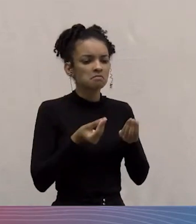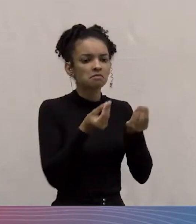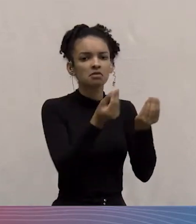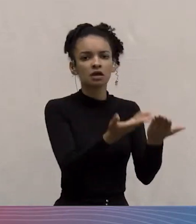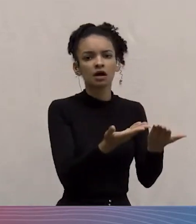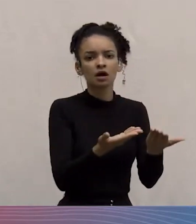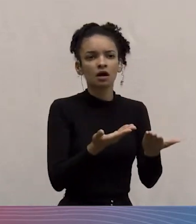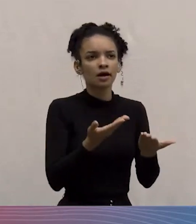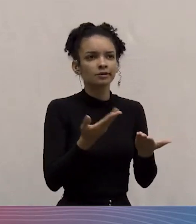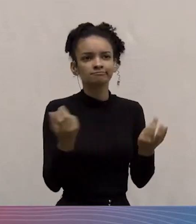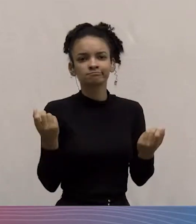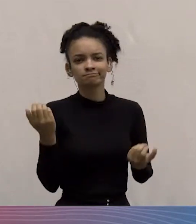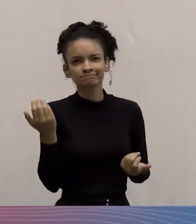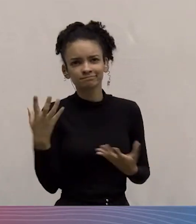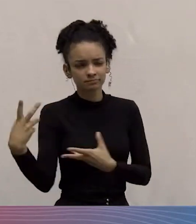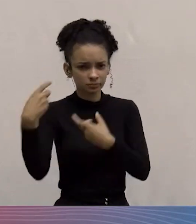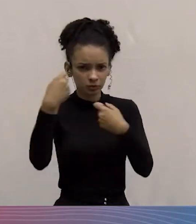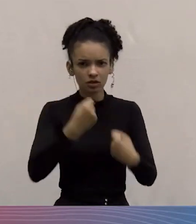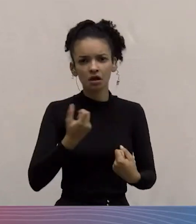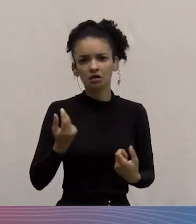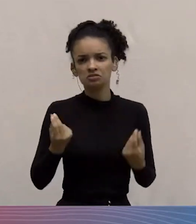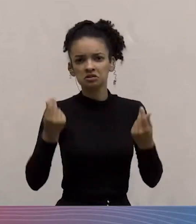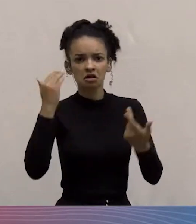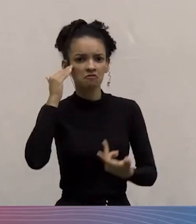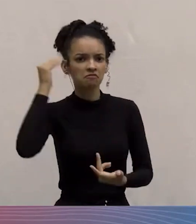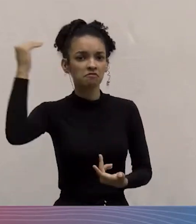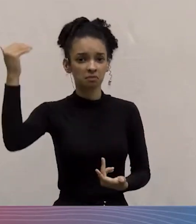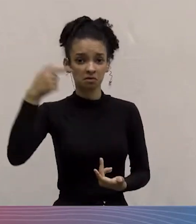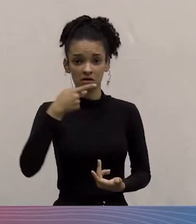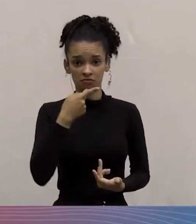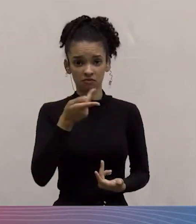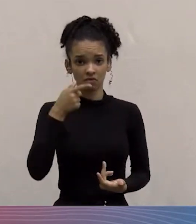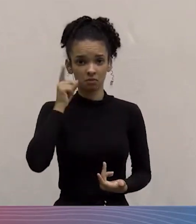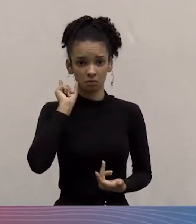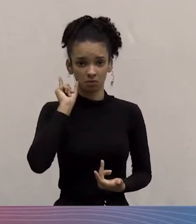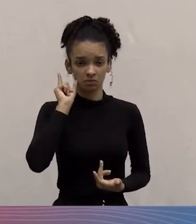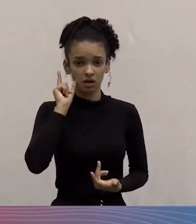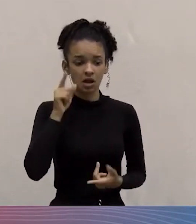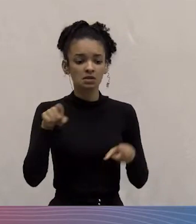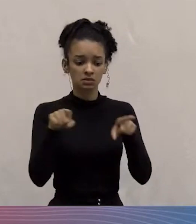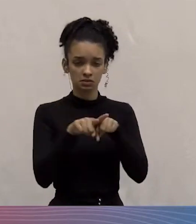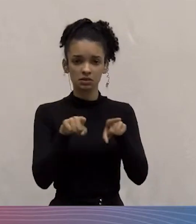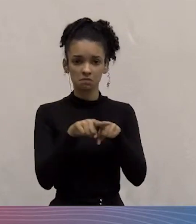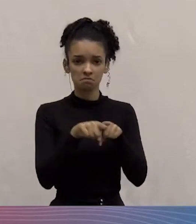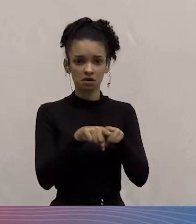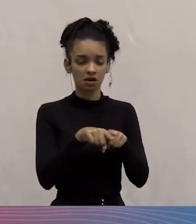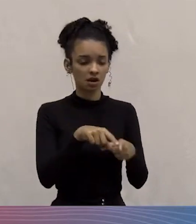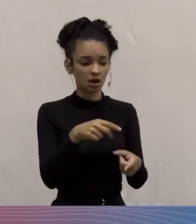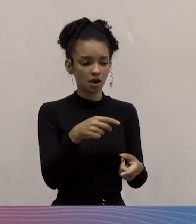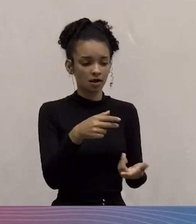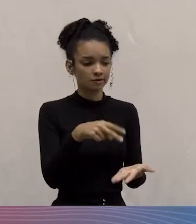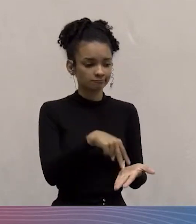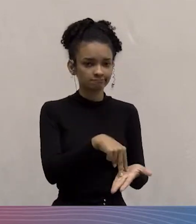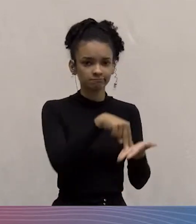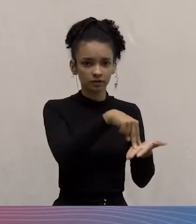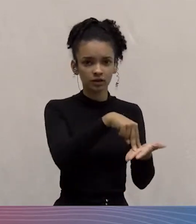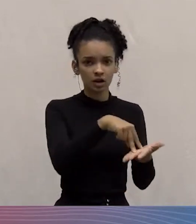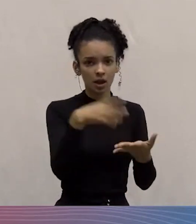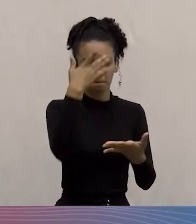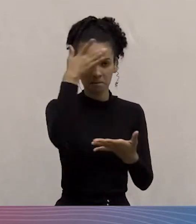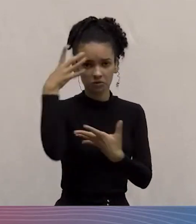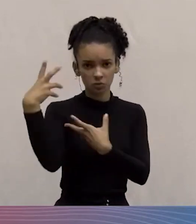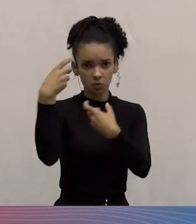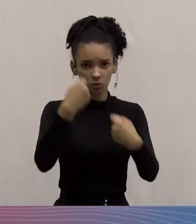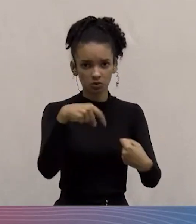dinheiro, prestígio, fama. É o que eu disse ontem. Ele mantém os poderosos que controlam o mundo todo. Na verdade,